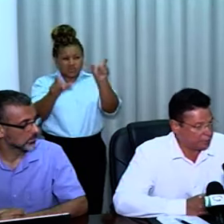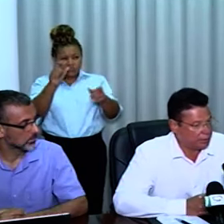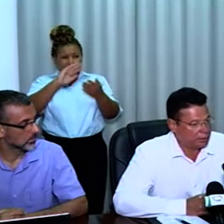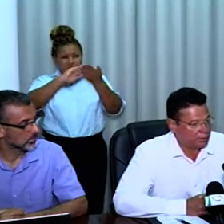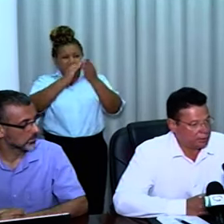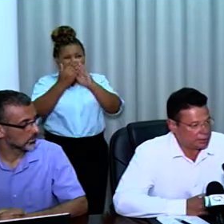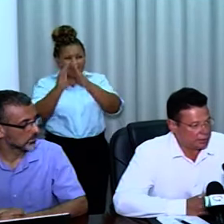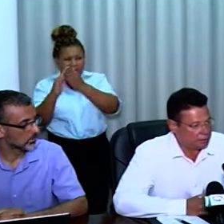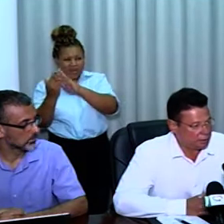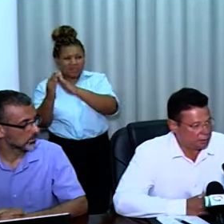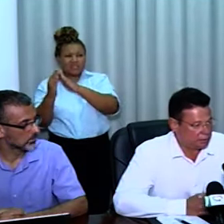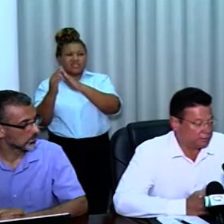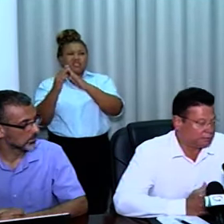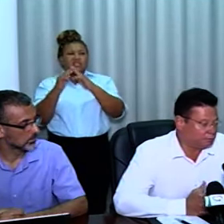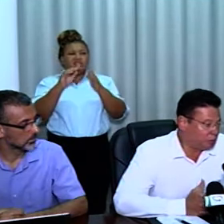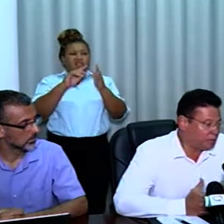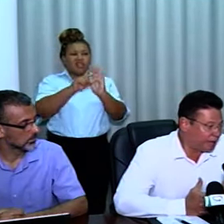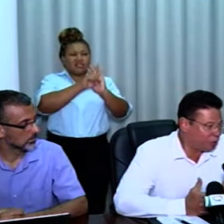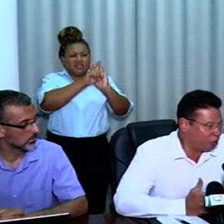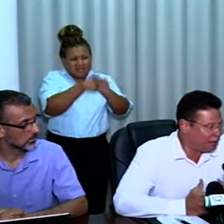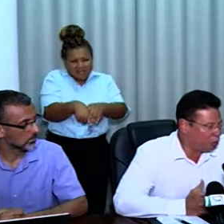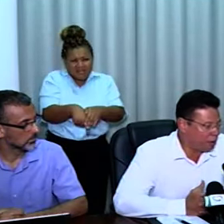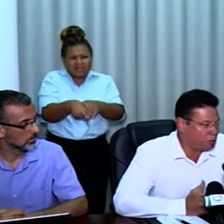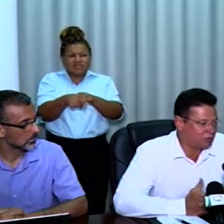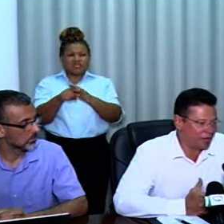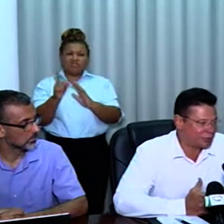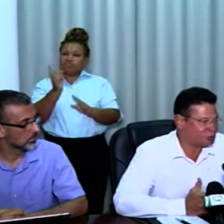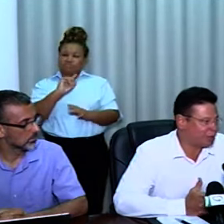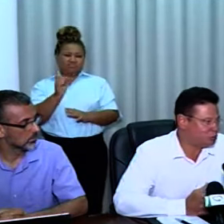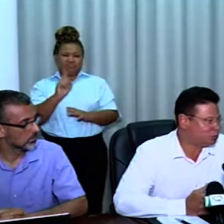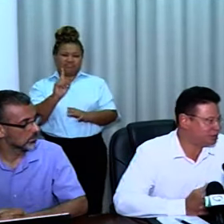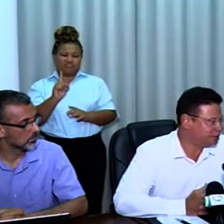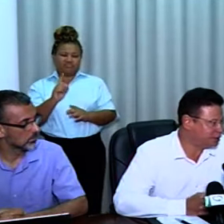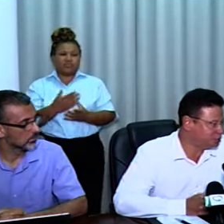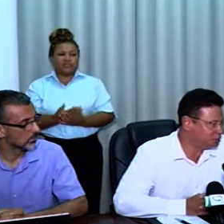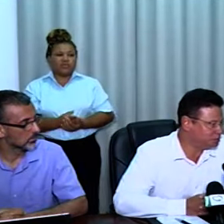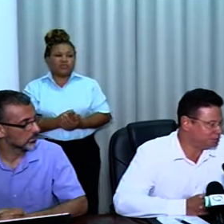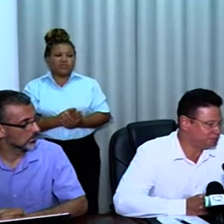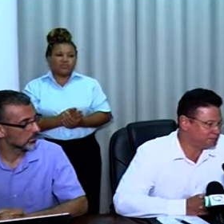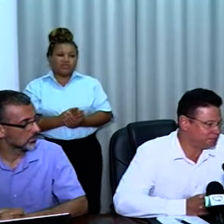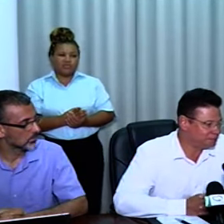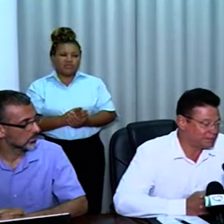Premièrement. Deuxièmement, moi et Marie, comme elle a, on n'a pas besoin de faire quelque chose mal pour dire mon insulté.